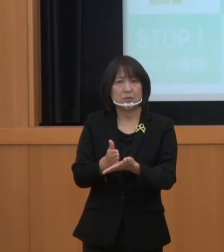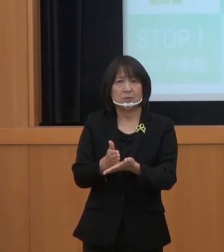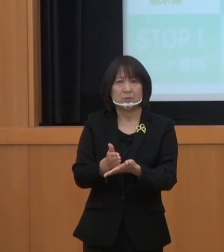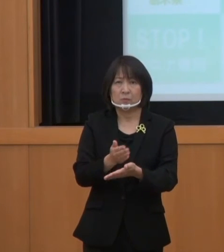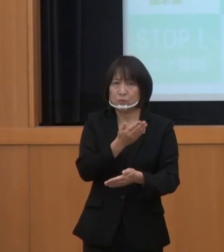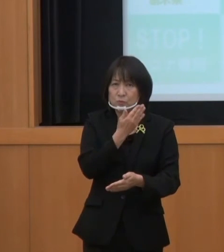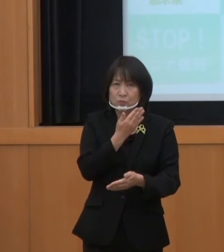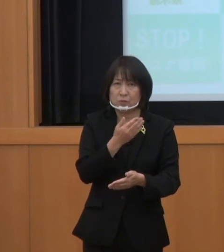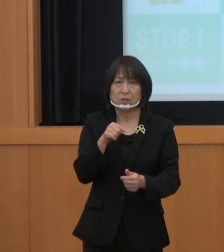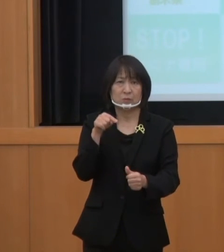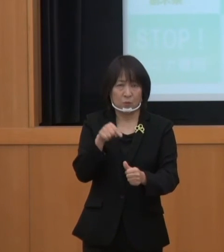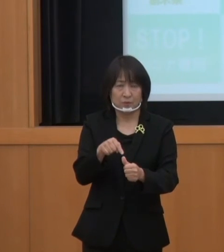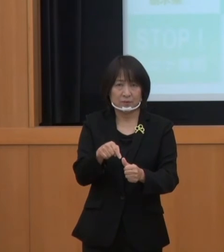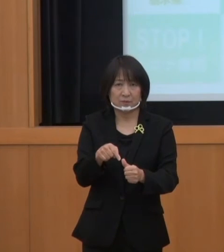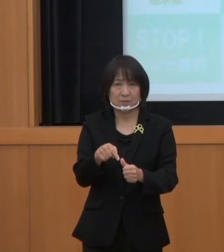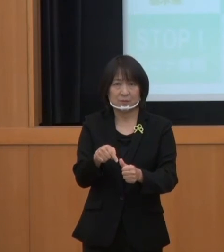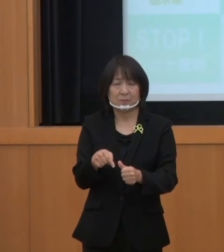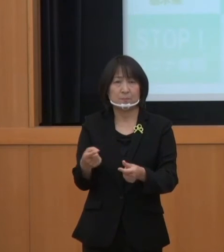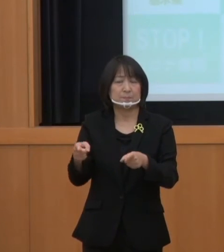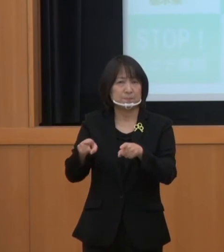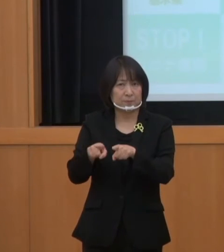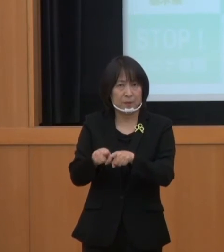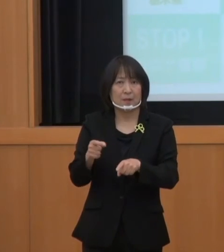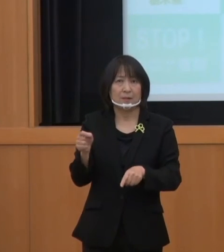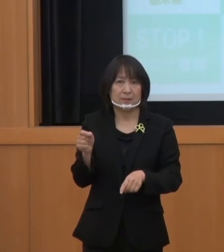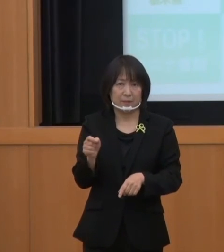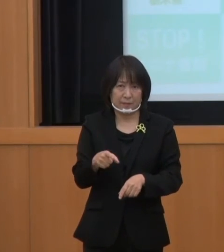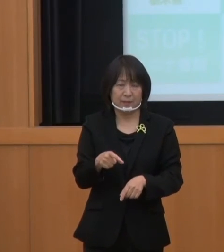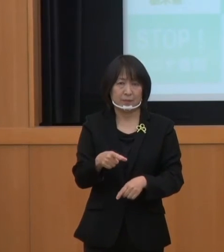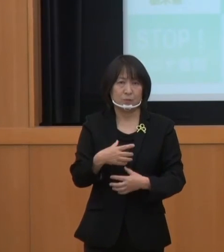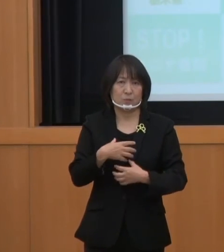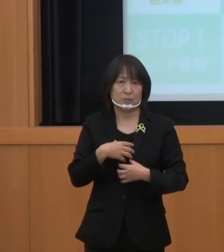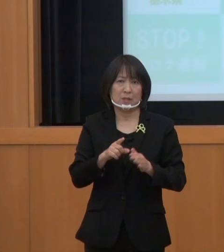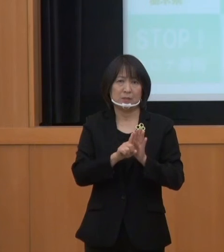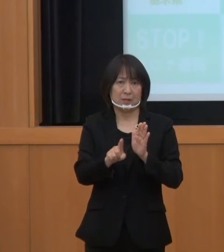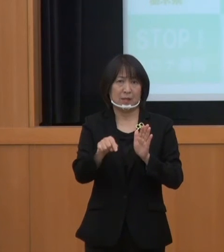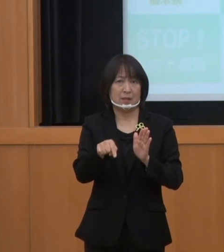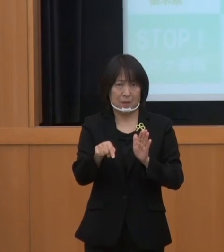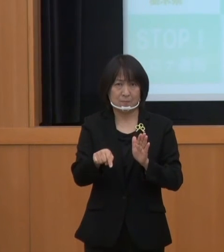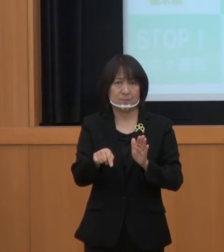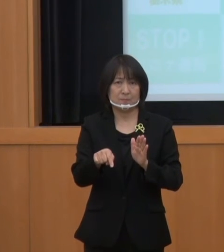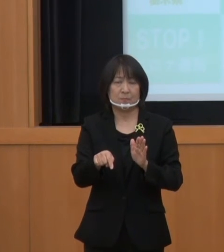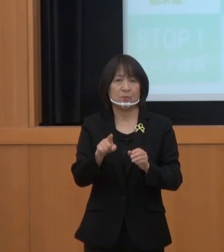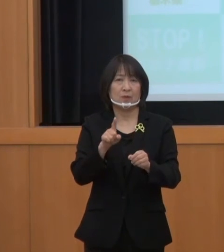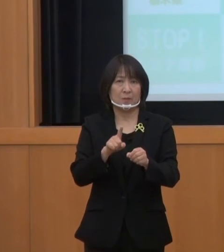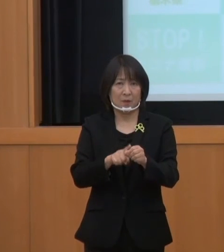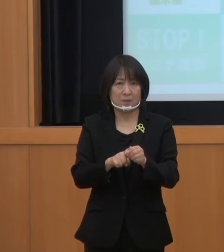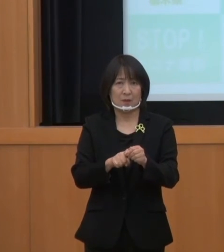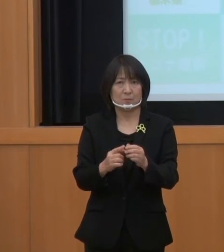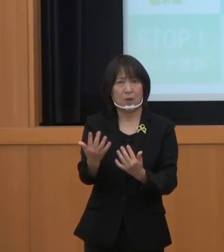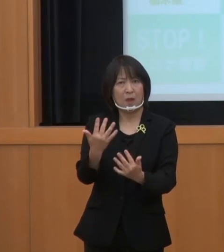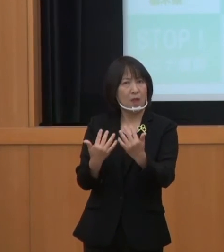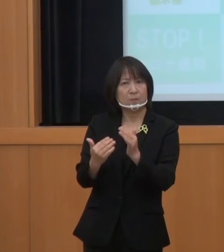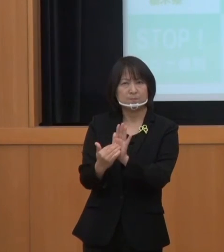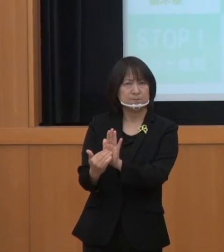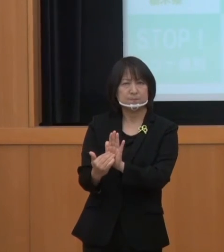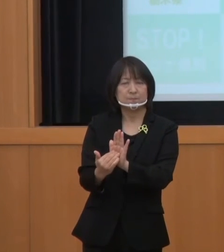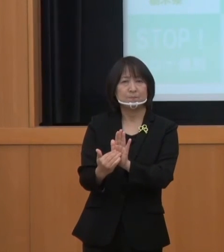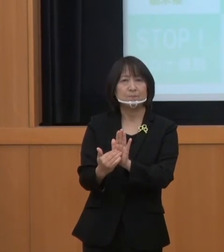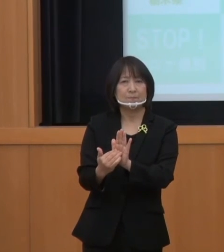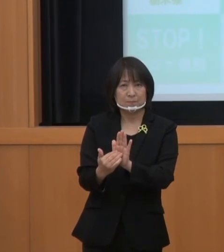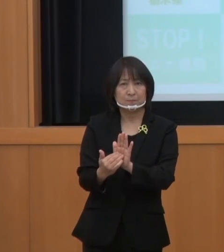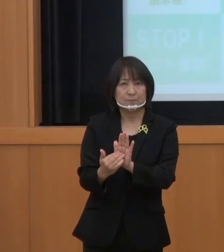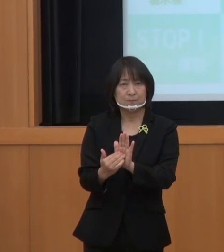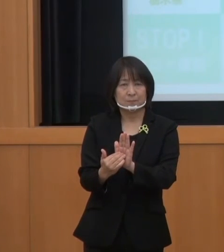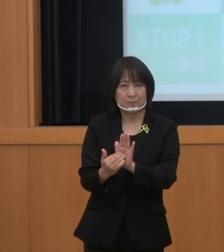さらには緊急事態宣言と、こういうことになりまして、県境をまたぐなと、こういう強いメッセージが